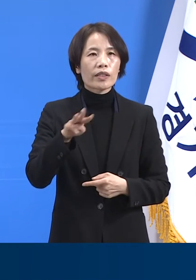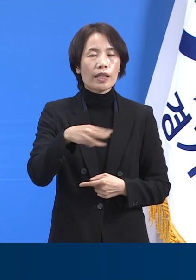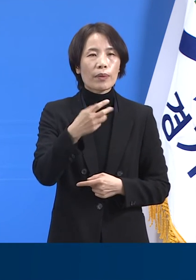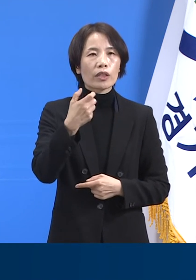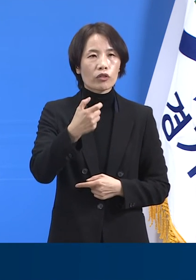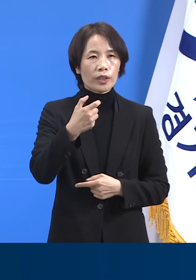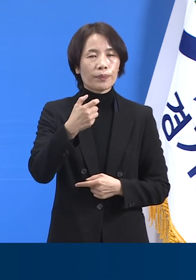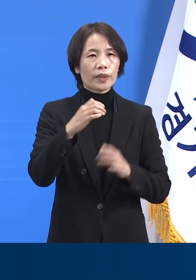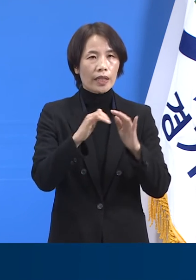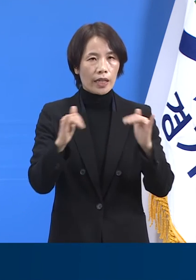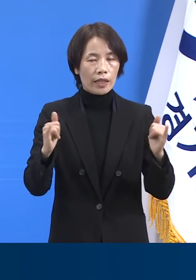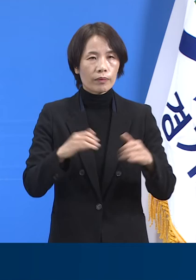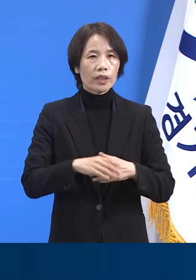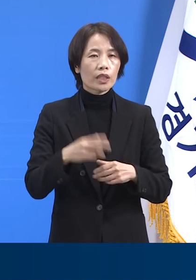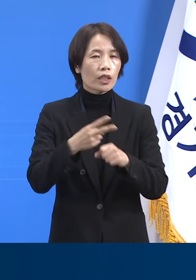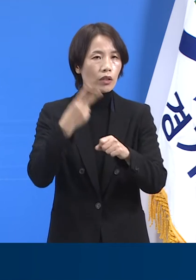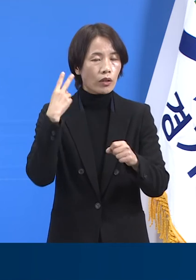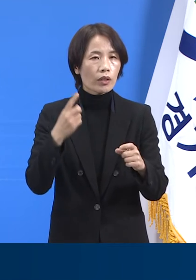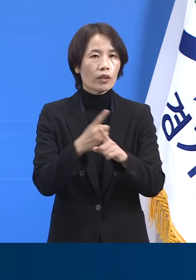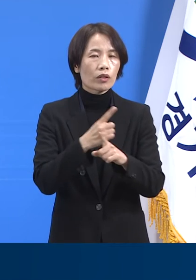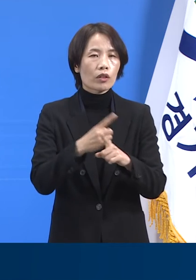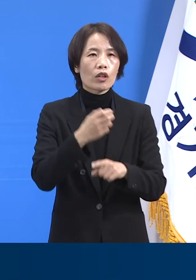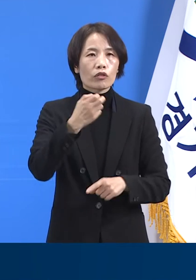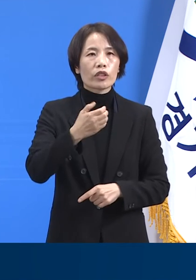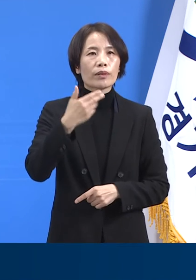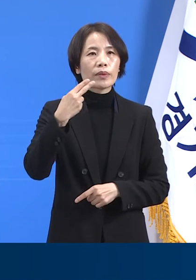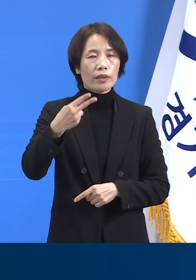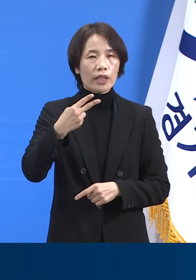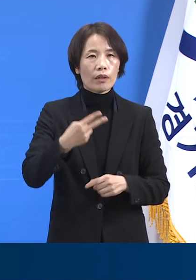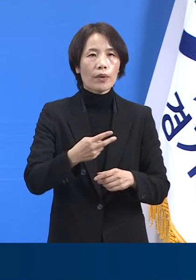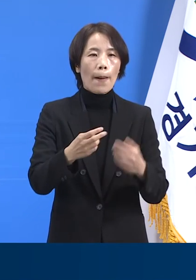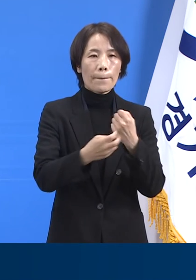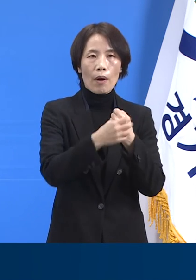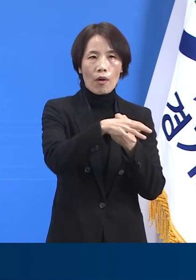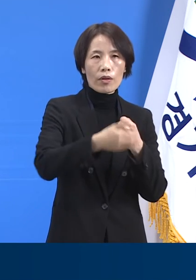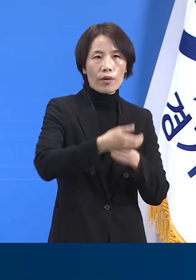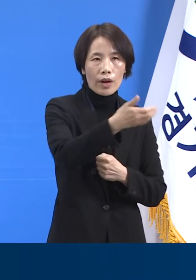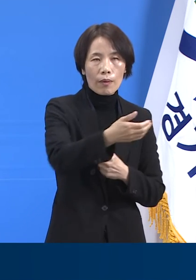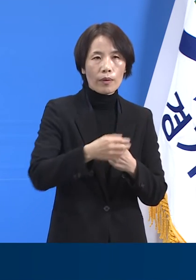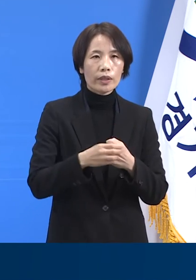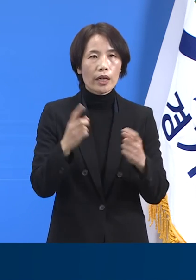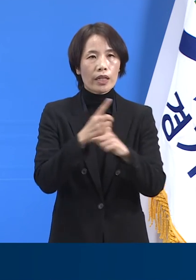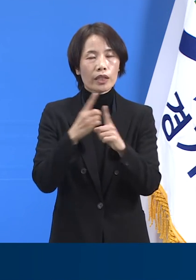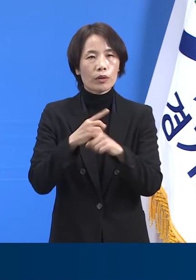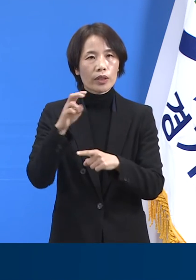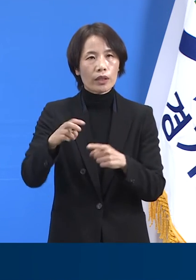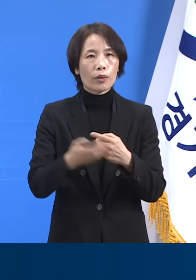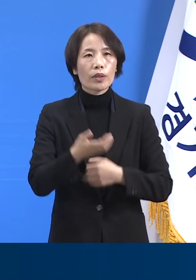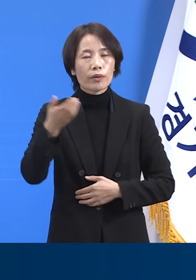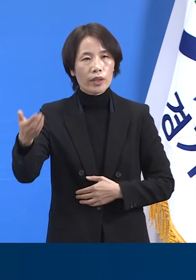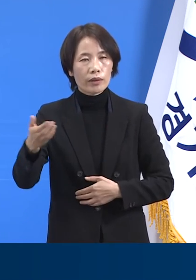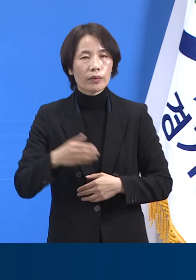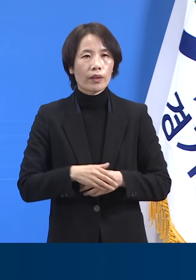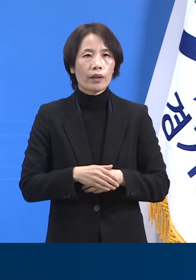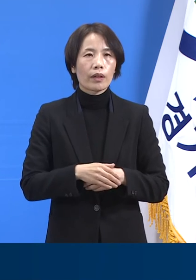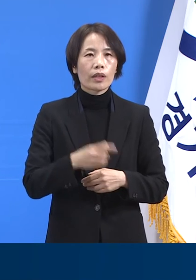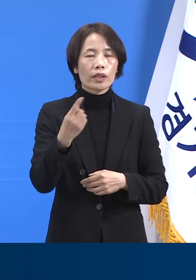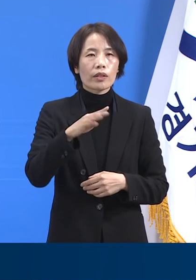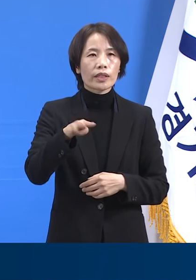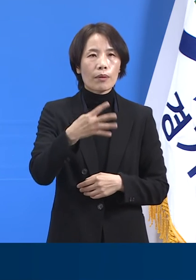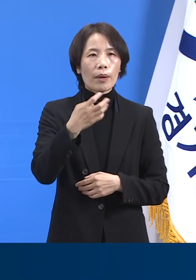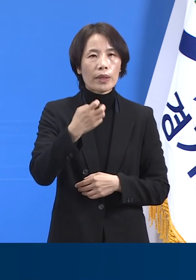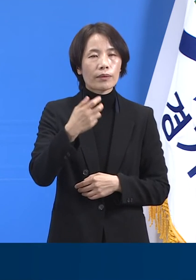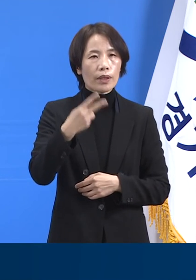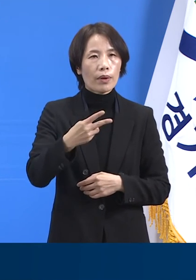2,360명입니다. 지난 한주 동안 재택치료 중 92명은 병원으로, 21명은 생활치료센터로 이송되었으며,